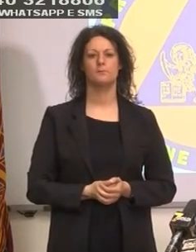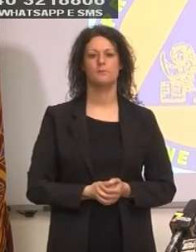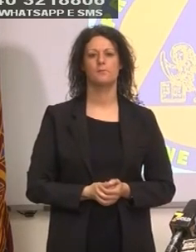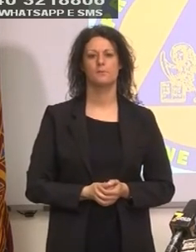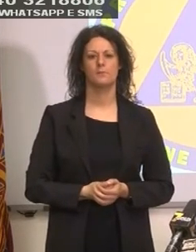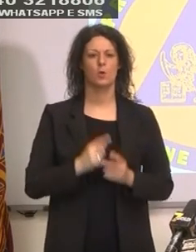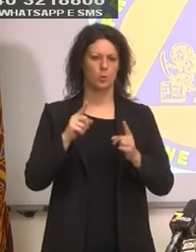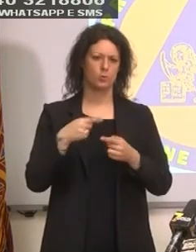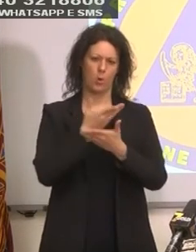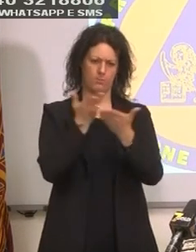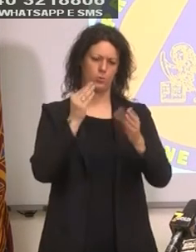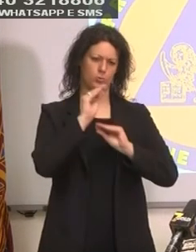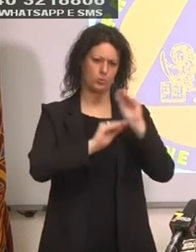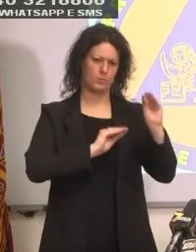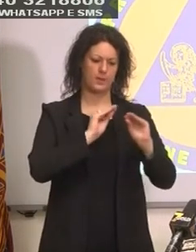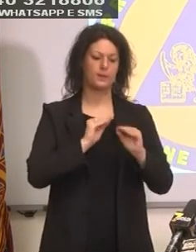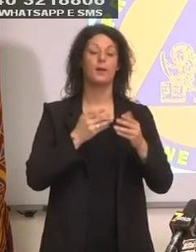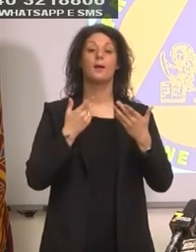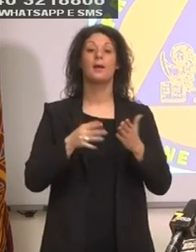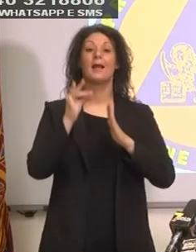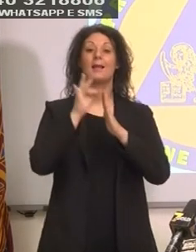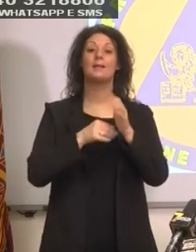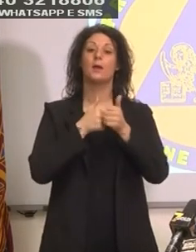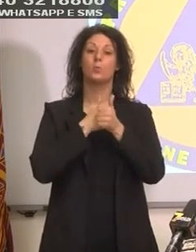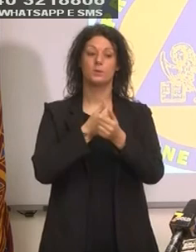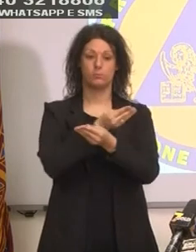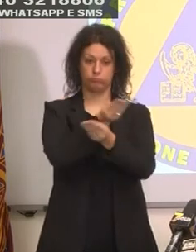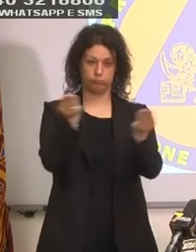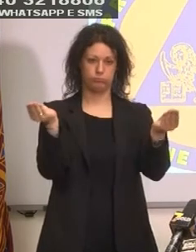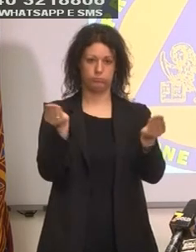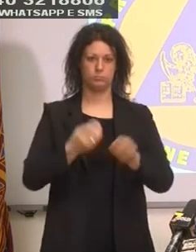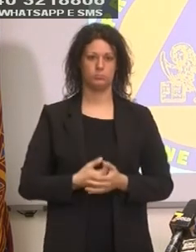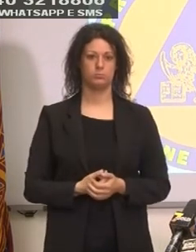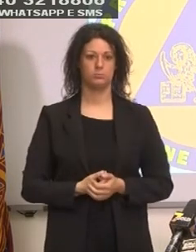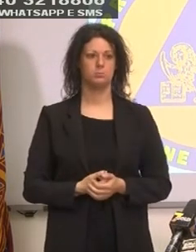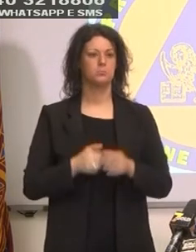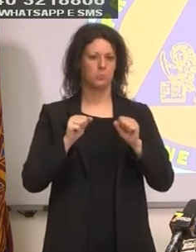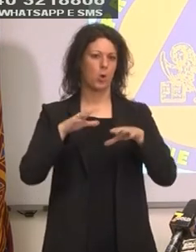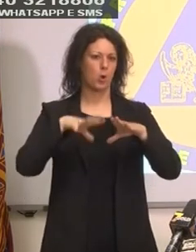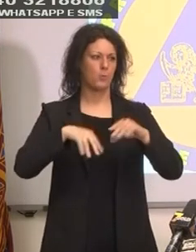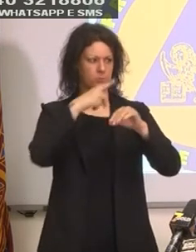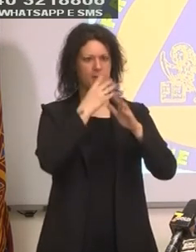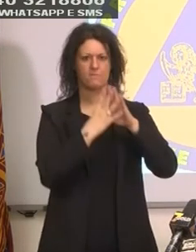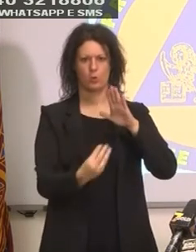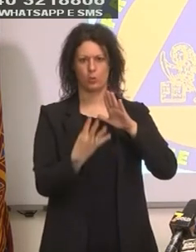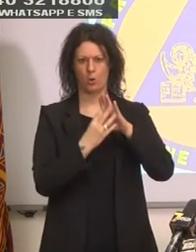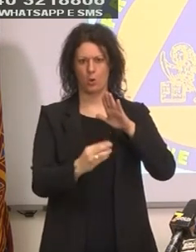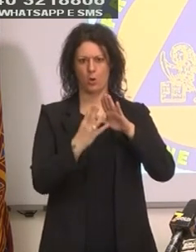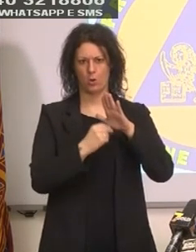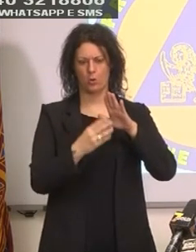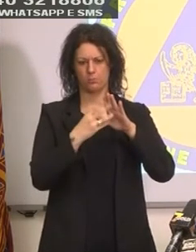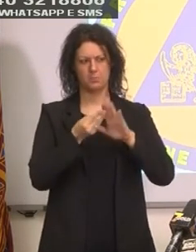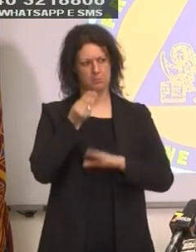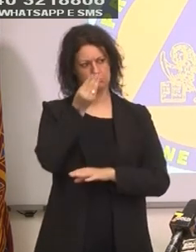voi per le domande. E vi verrà distribuita, anzi possiamo anche preparare le fotocopie, vediamo a